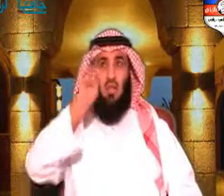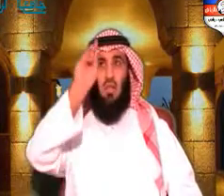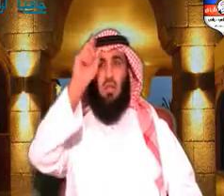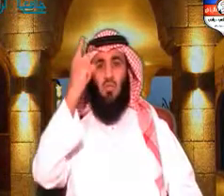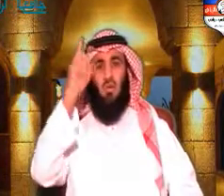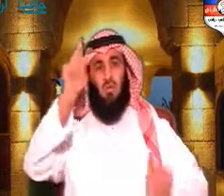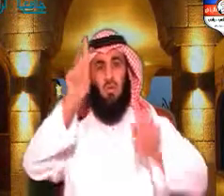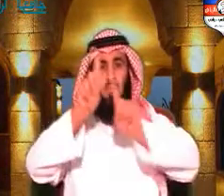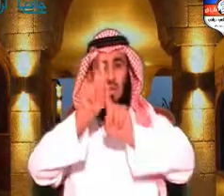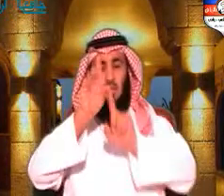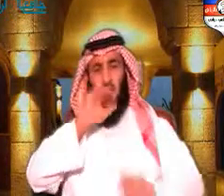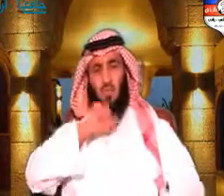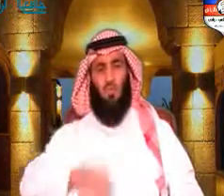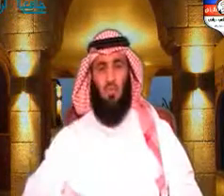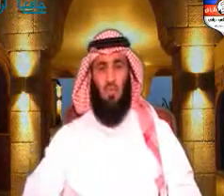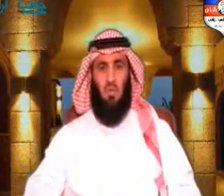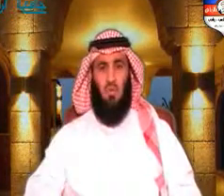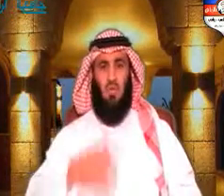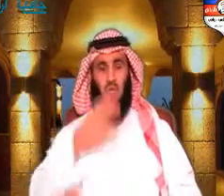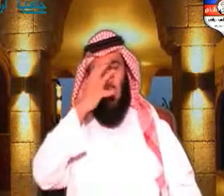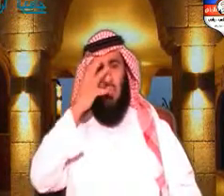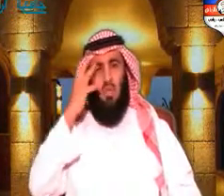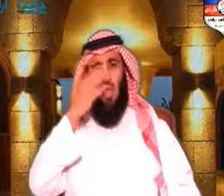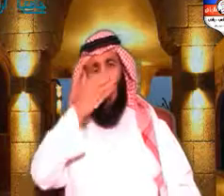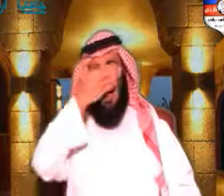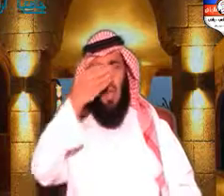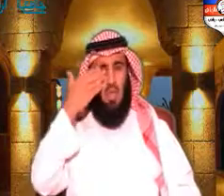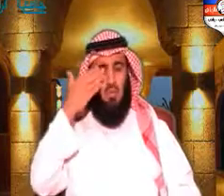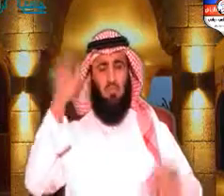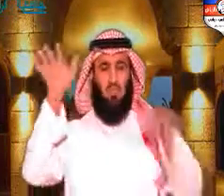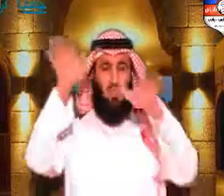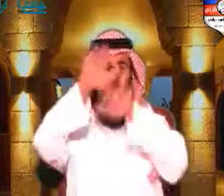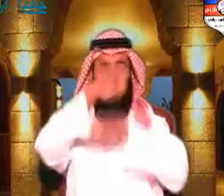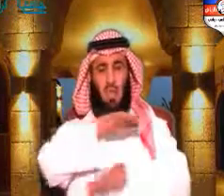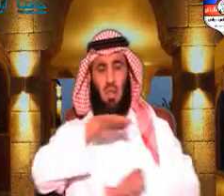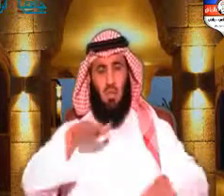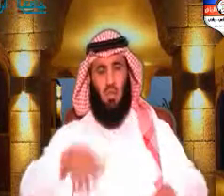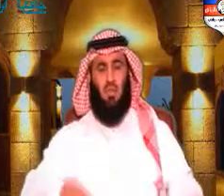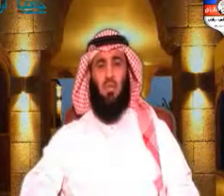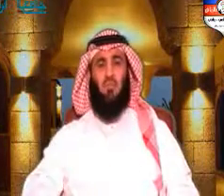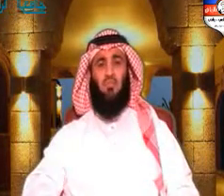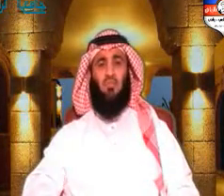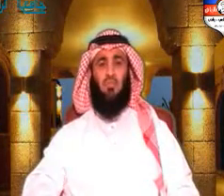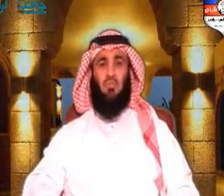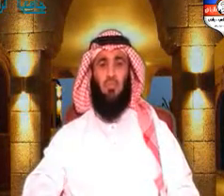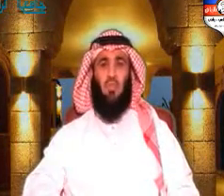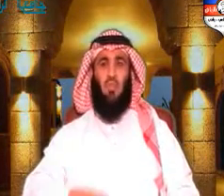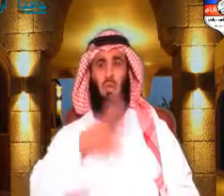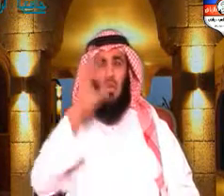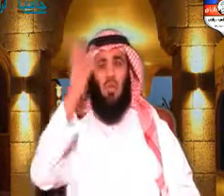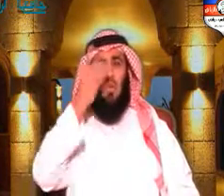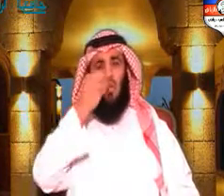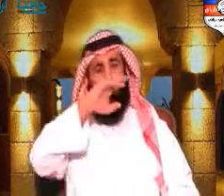له، عالم غيب السماوات والأرض، إنه عليم بذات